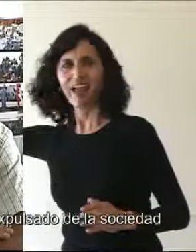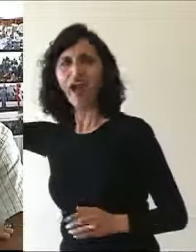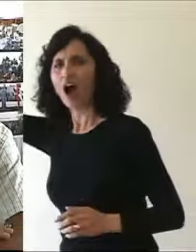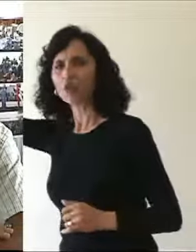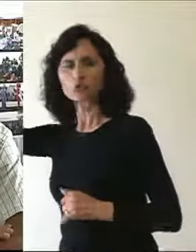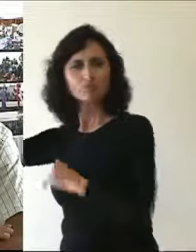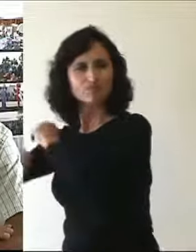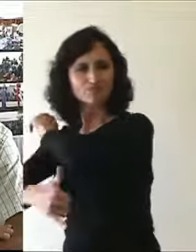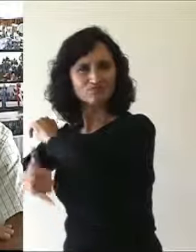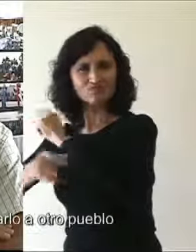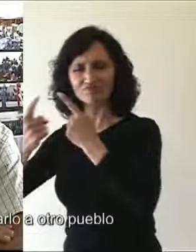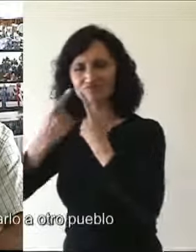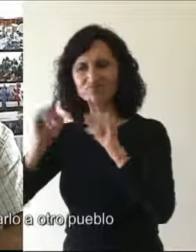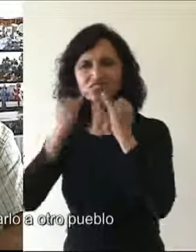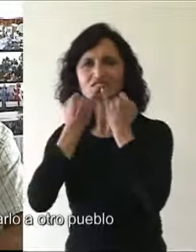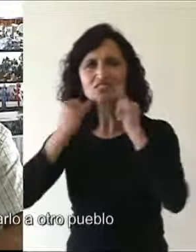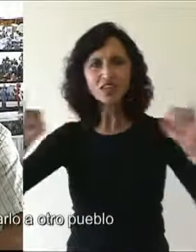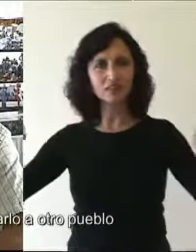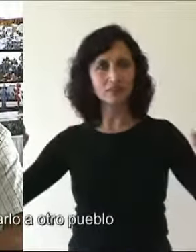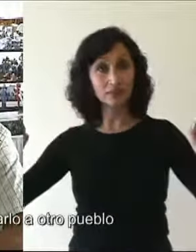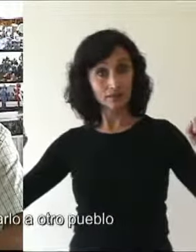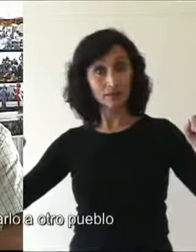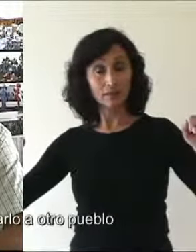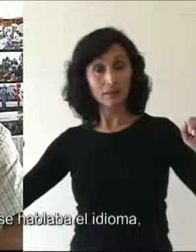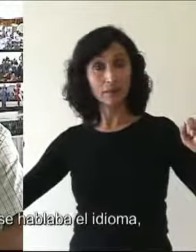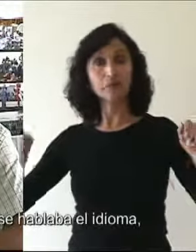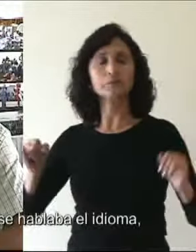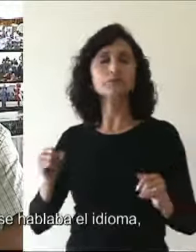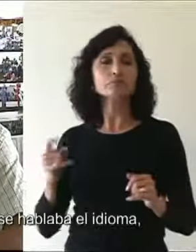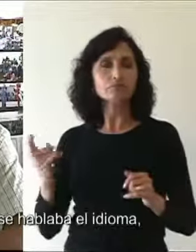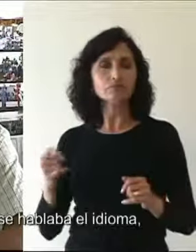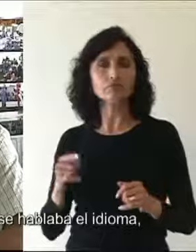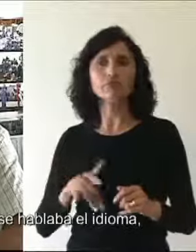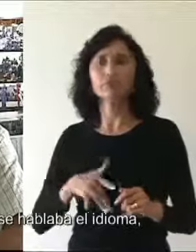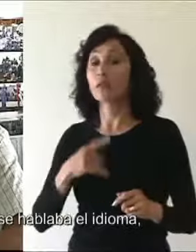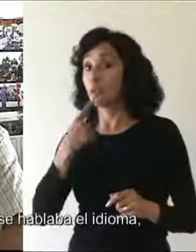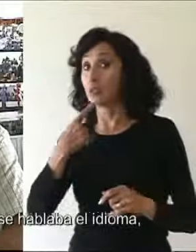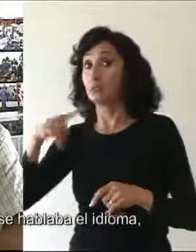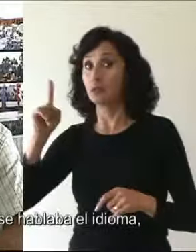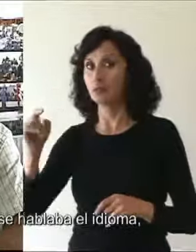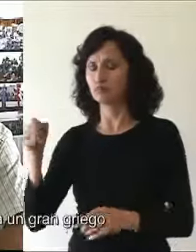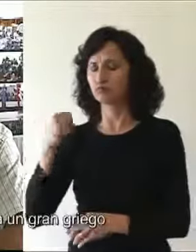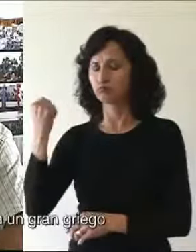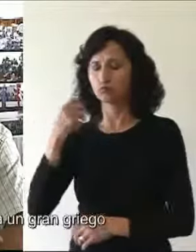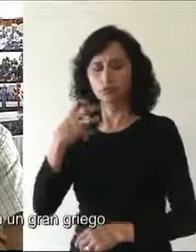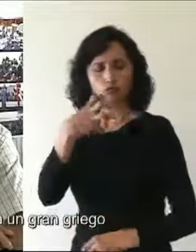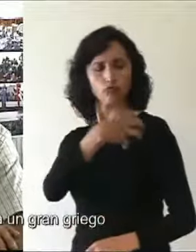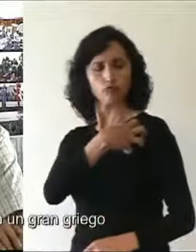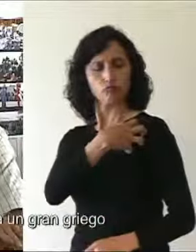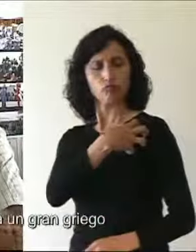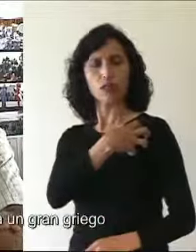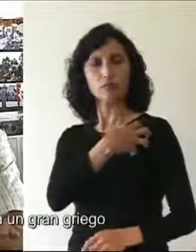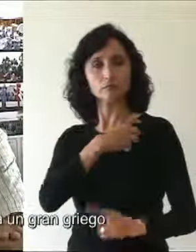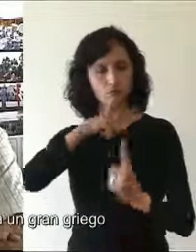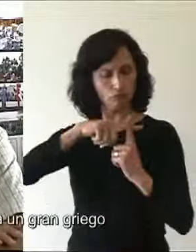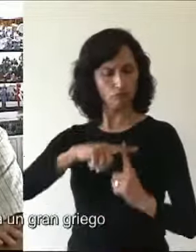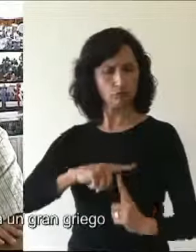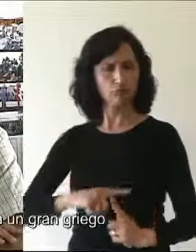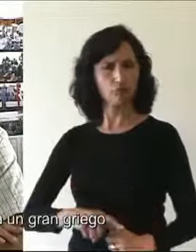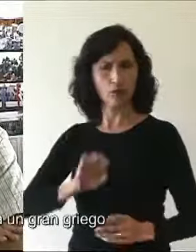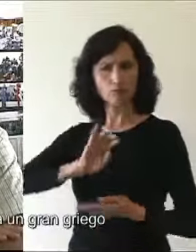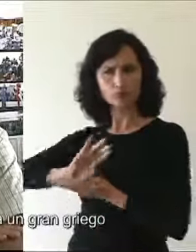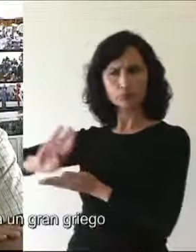sociedad, extrañarlo, mandarlo a otro pueblo donde no se hablaba el idioma. Y decía un